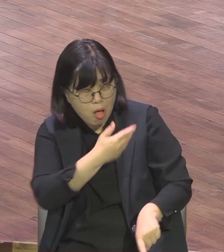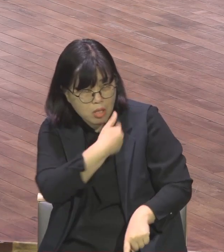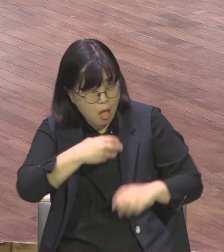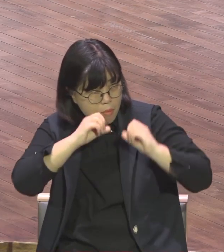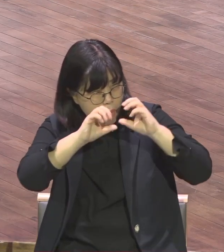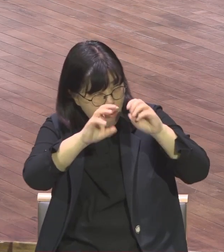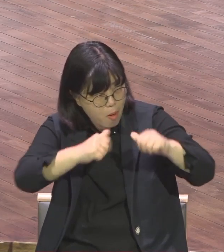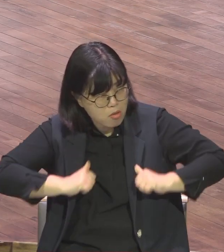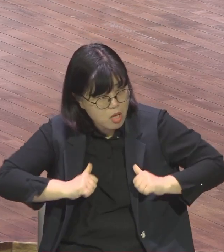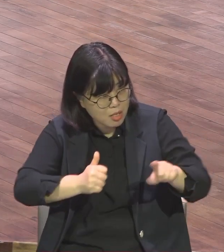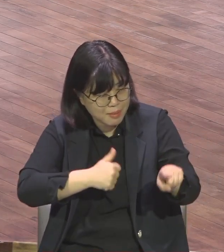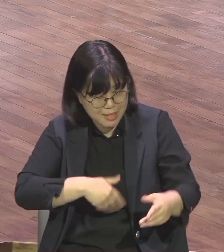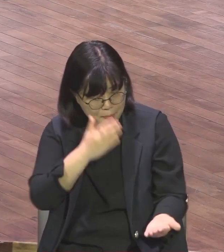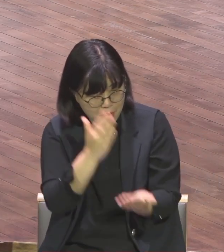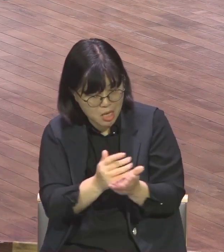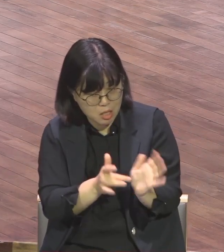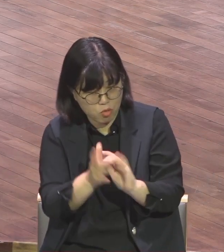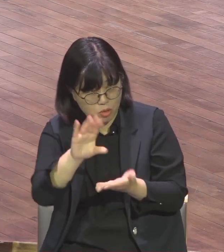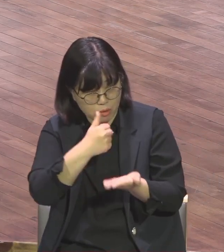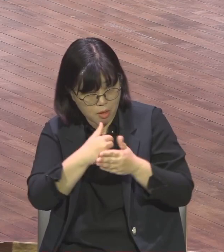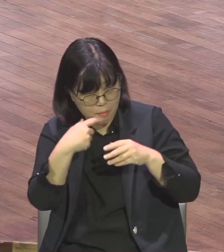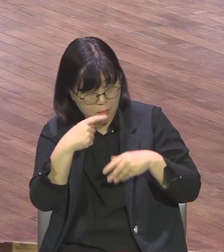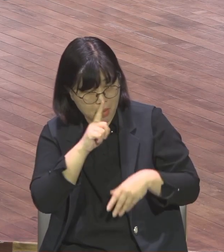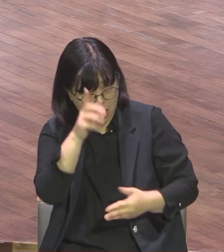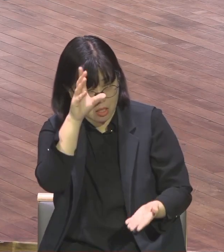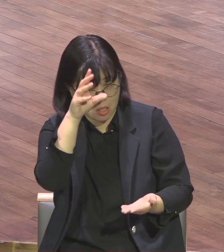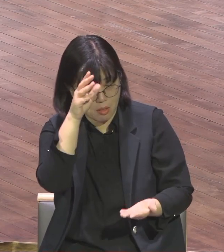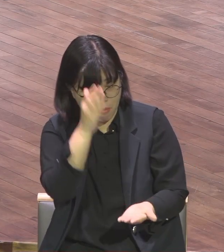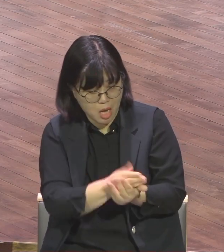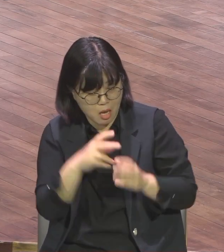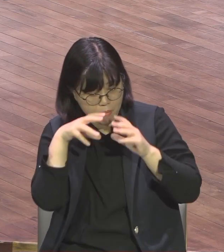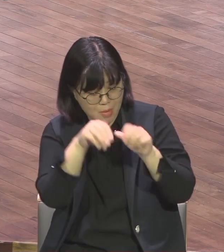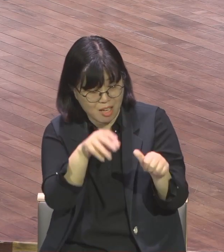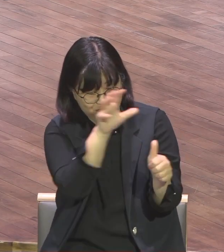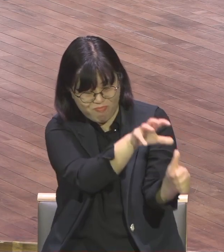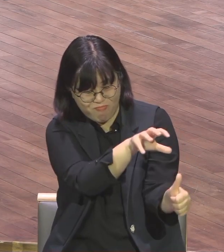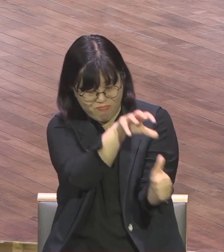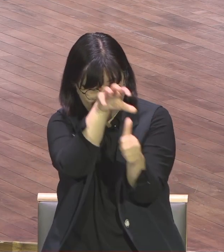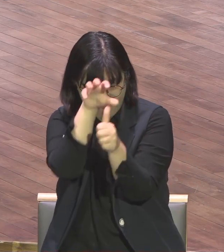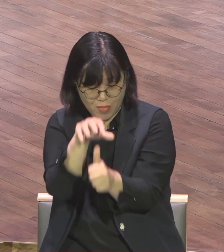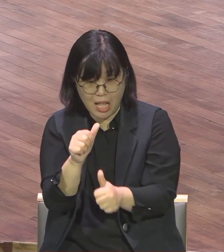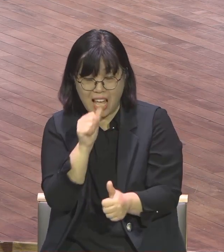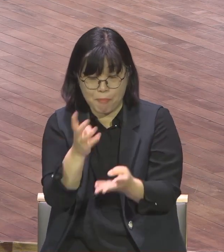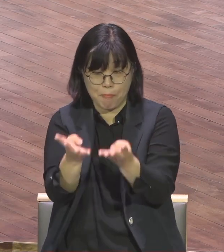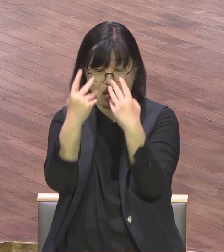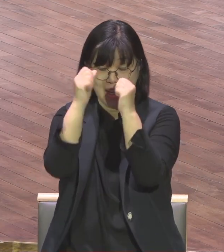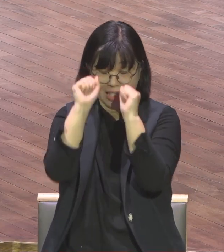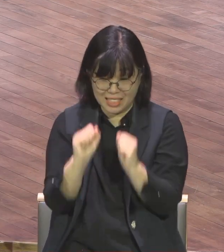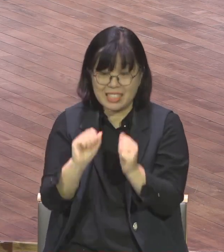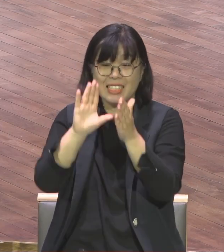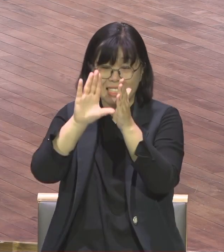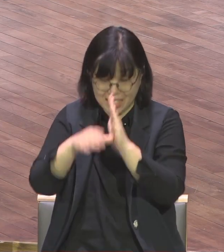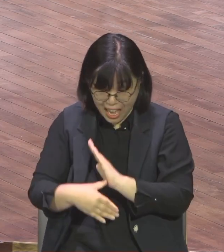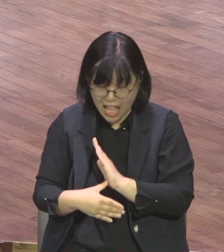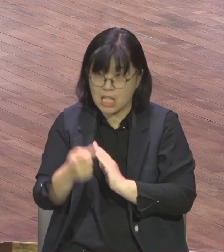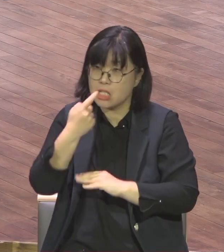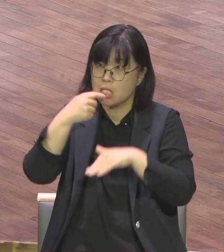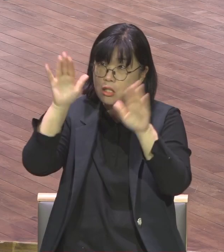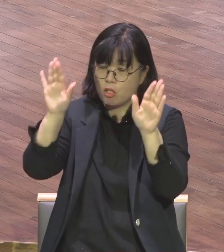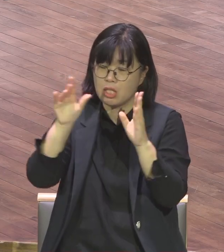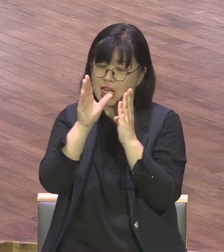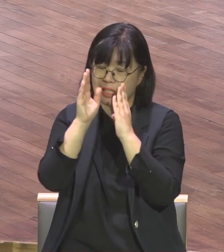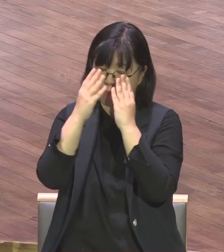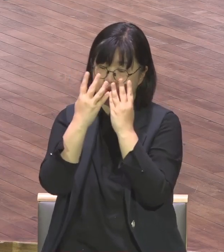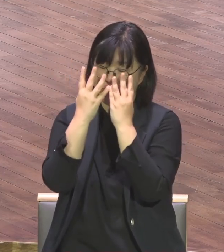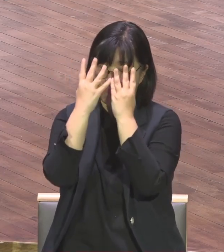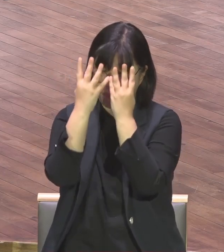감옥에 갇혀있는데 주의 사자가 밤에 와서 옥문을 확 열고 끌어내면서 가서 성전에 서서